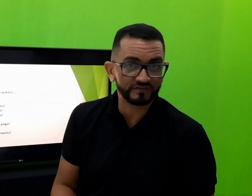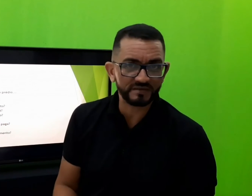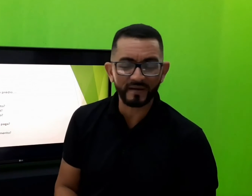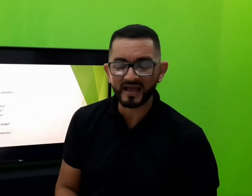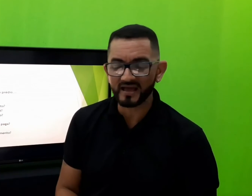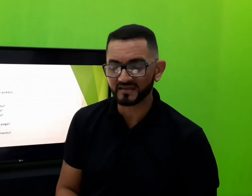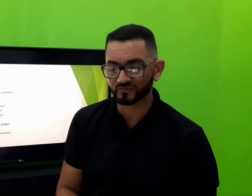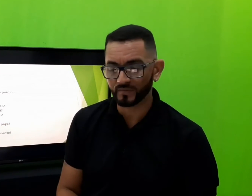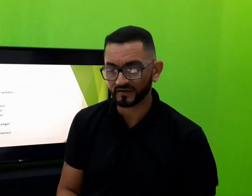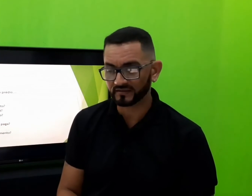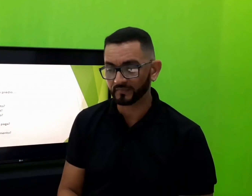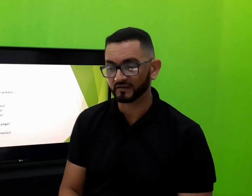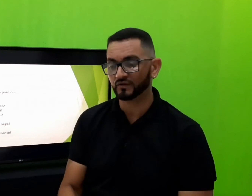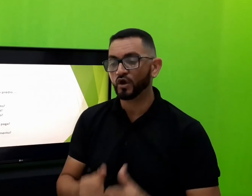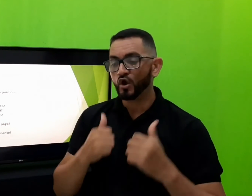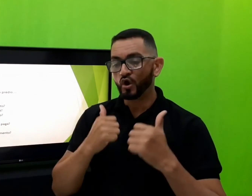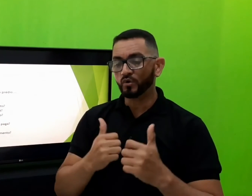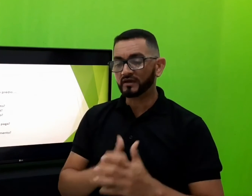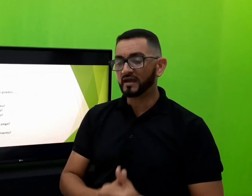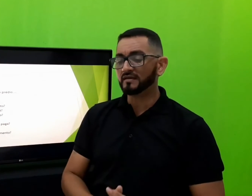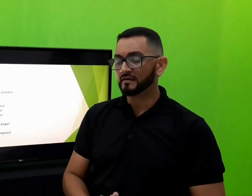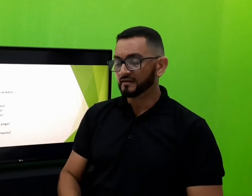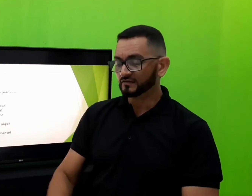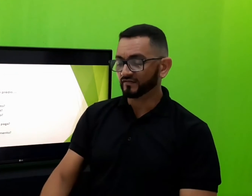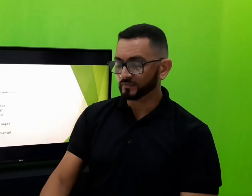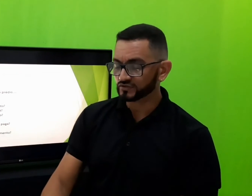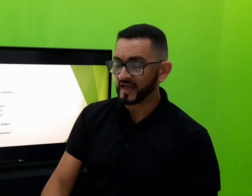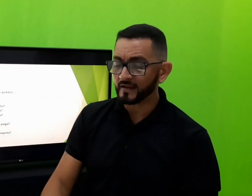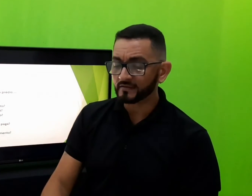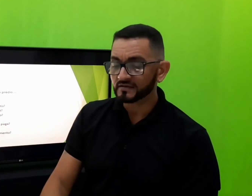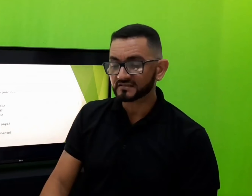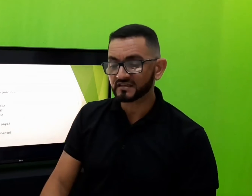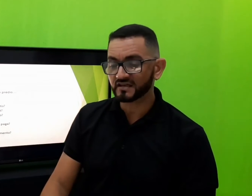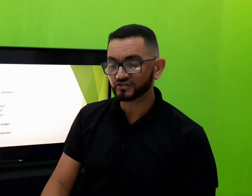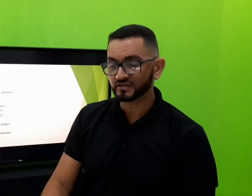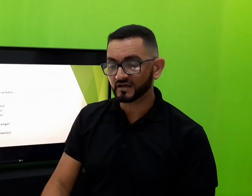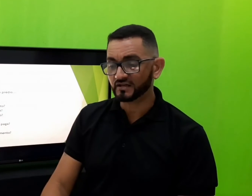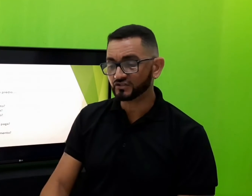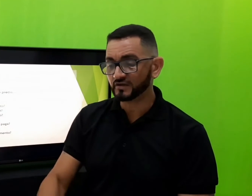você pagaria no apartamento? Ok? Então vamos lá. Seguir adiante.